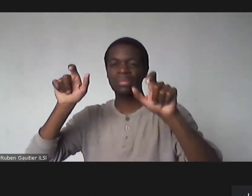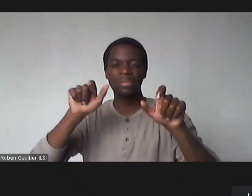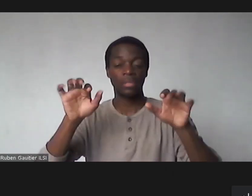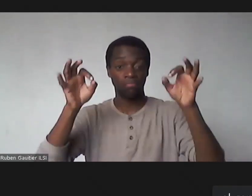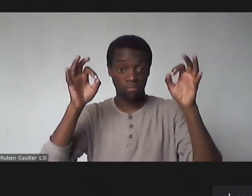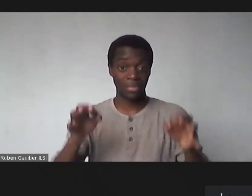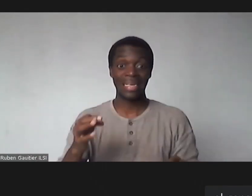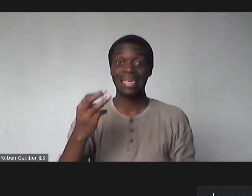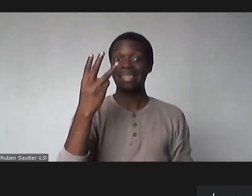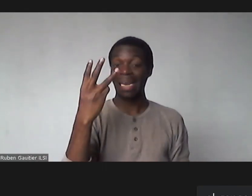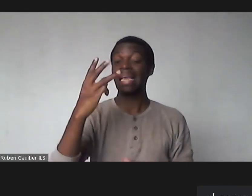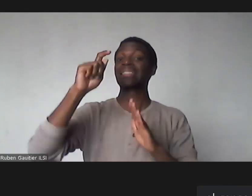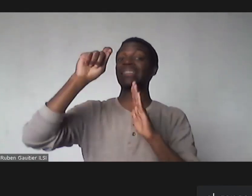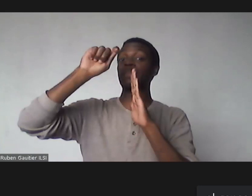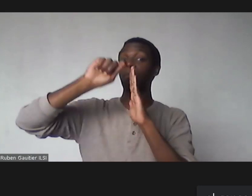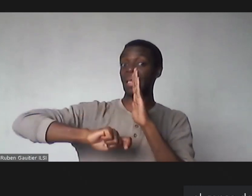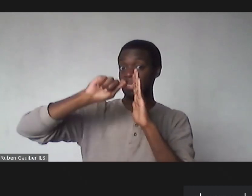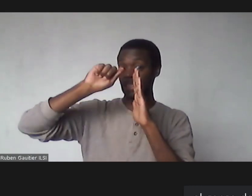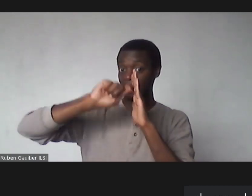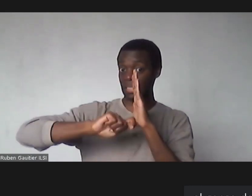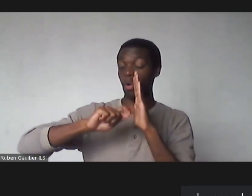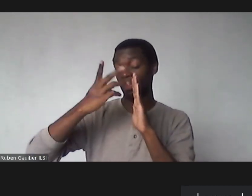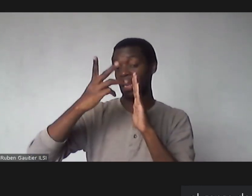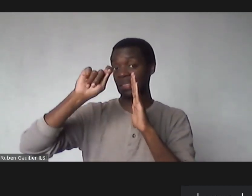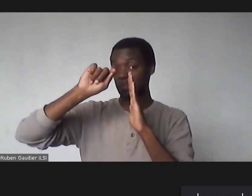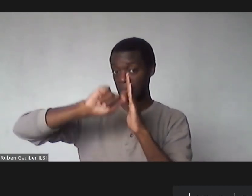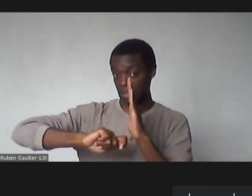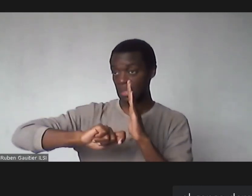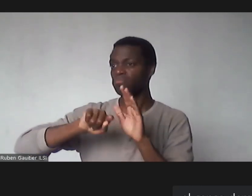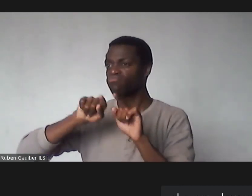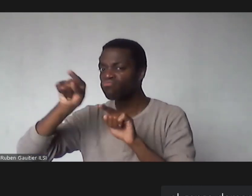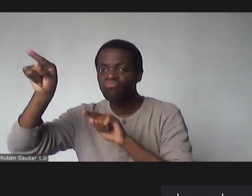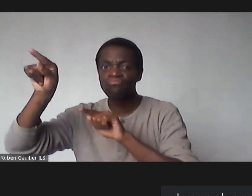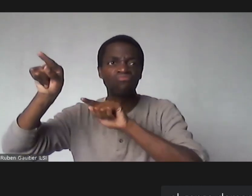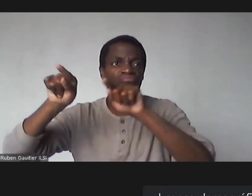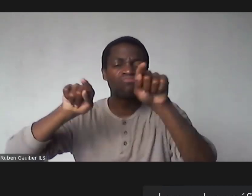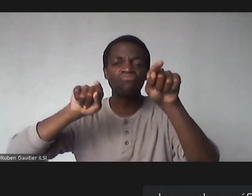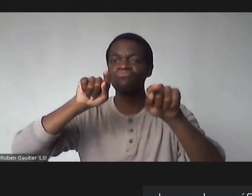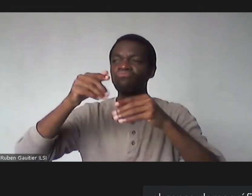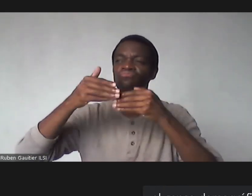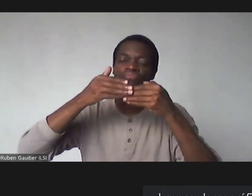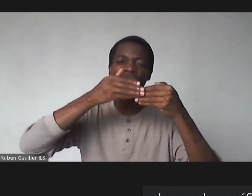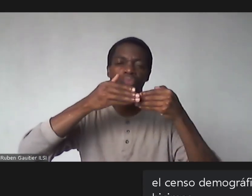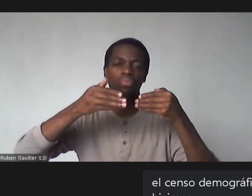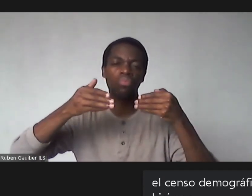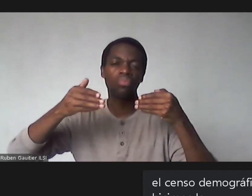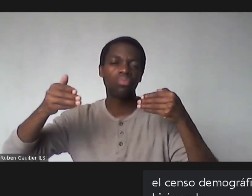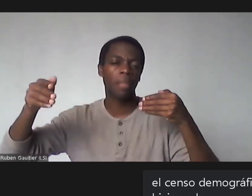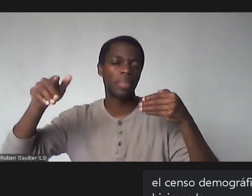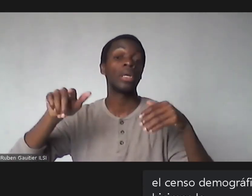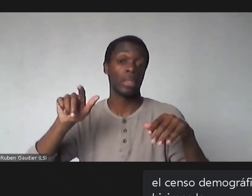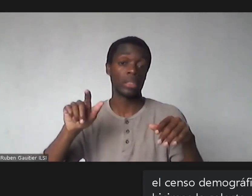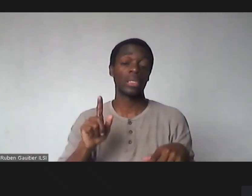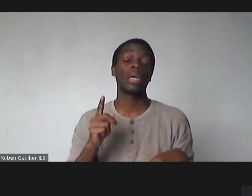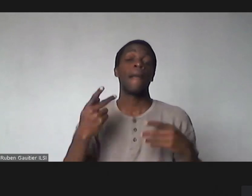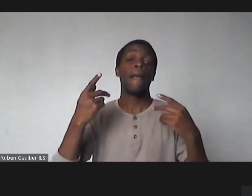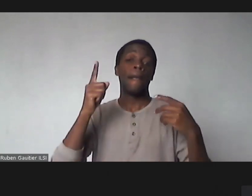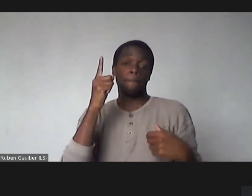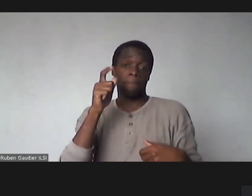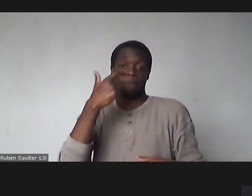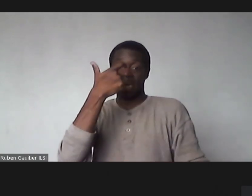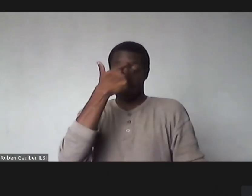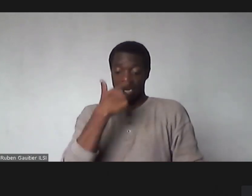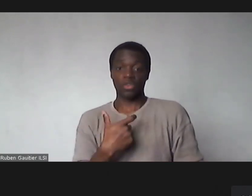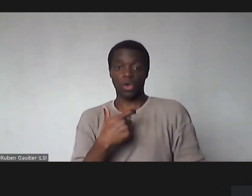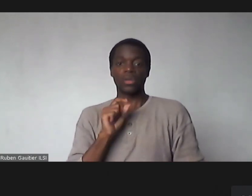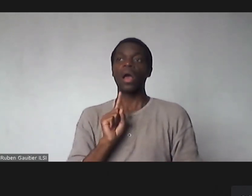coleta y acá en general usamos una persona que va a los hogares para hacer